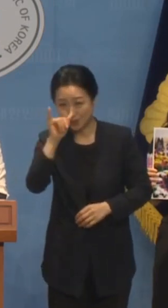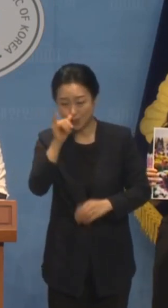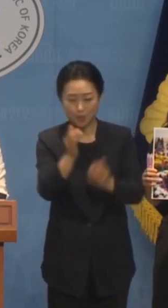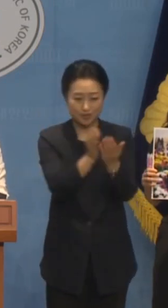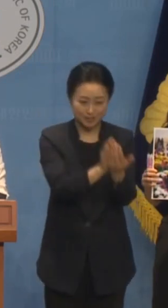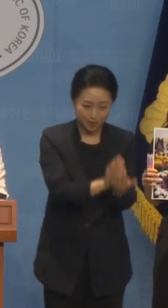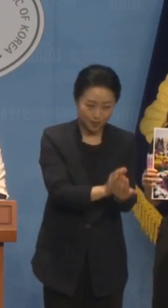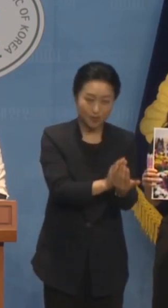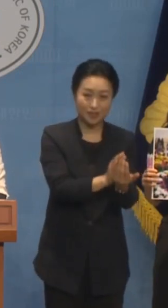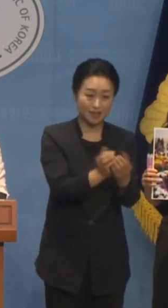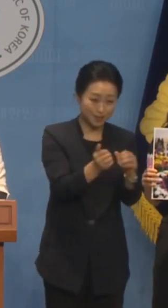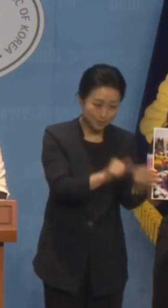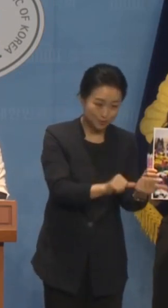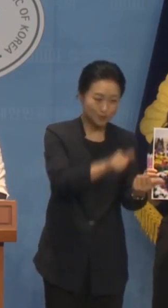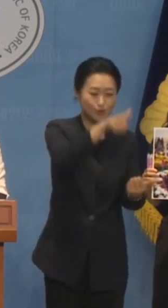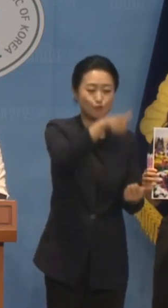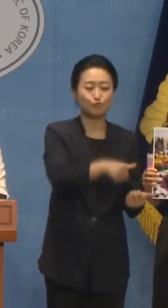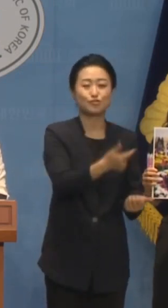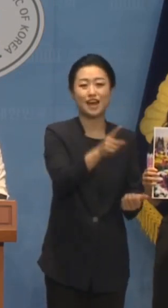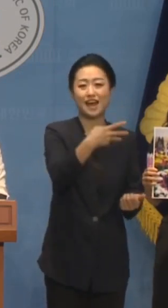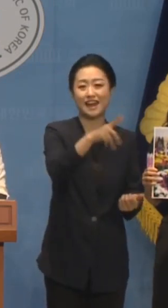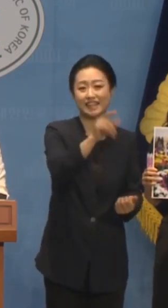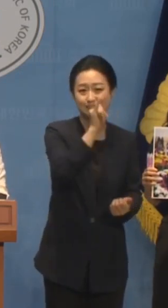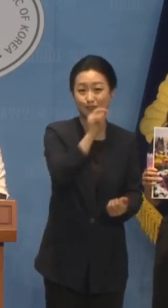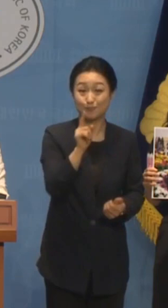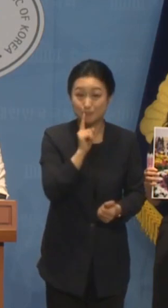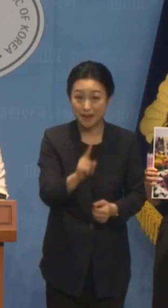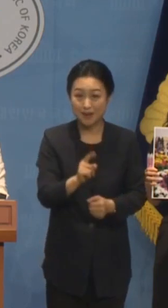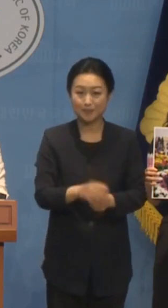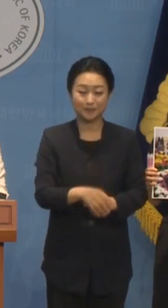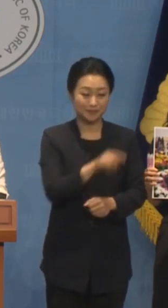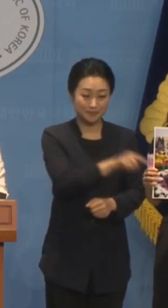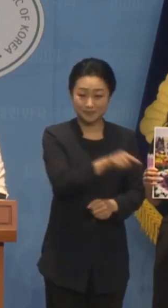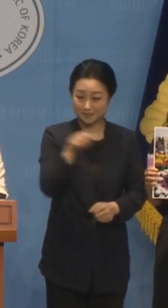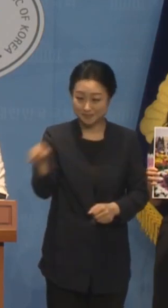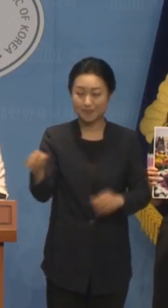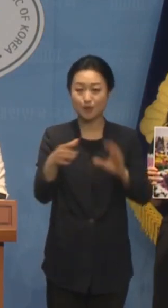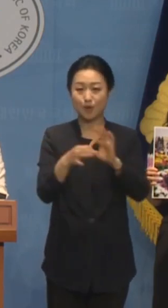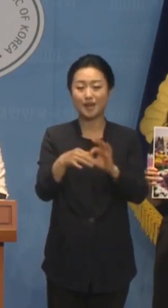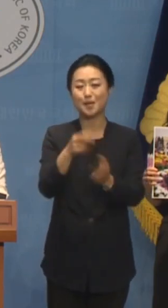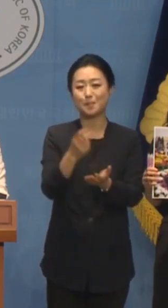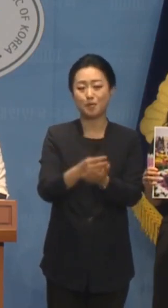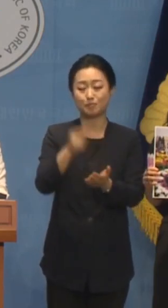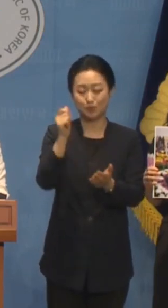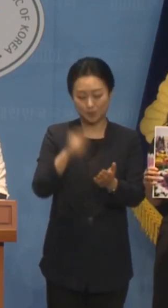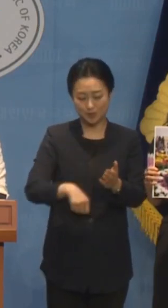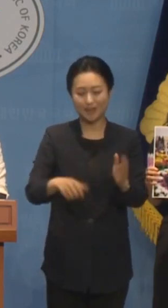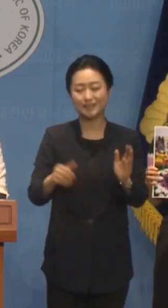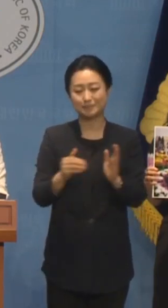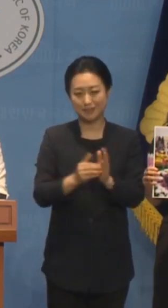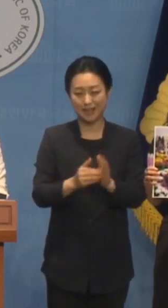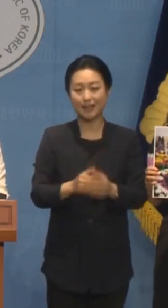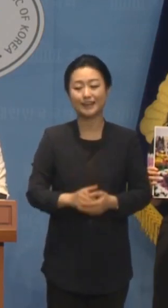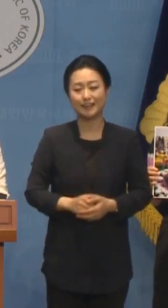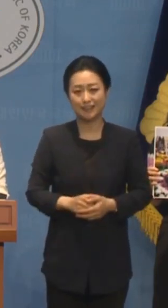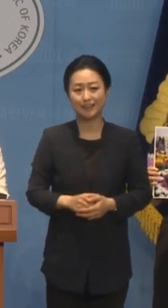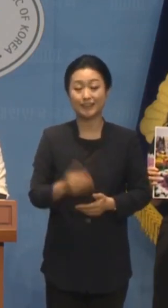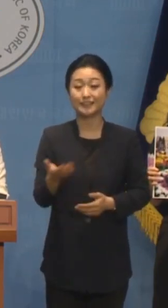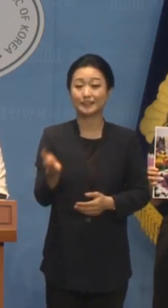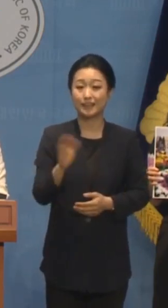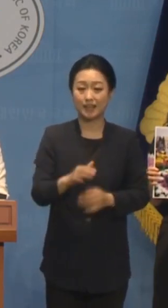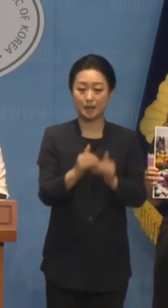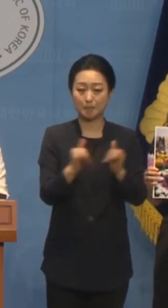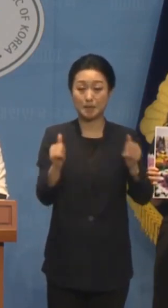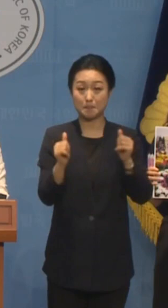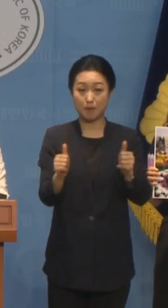구하라가 있었습니다. 저희들은 소방관 구하라법도 통과시켰고 선원 구하라법도 통과시켰습니다. 그렇지만